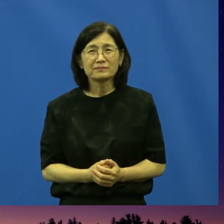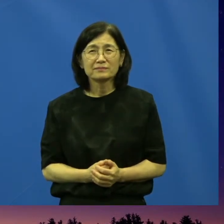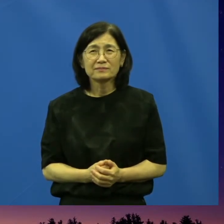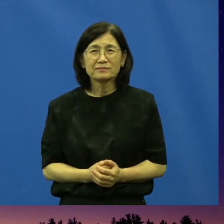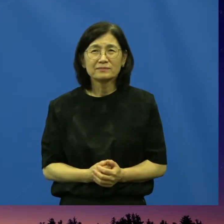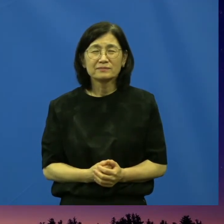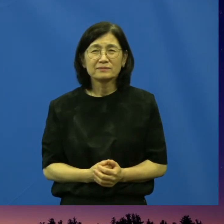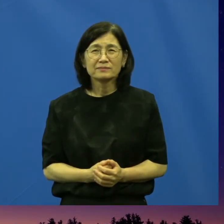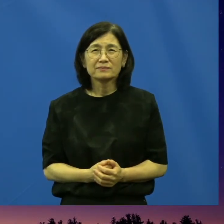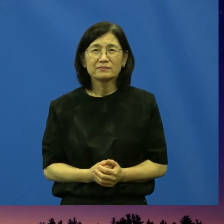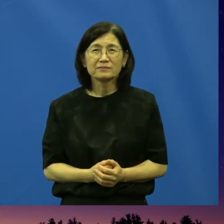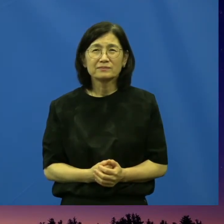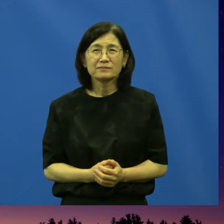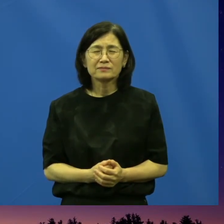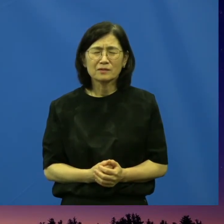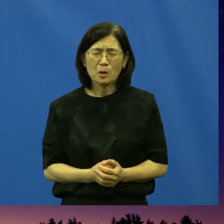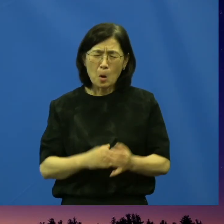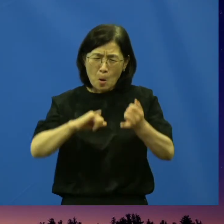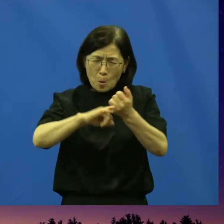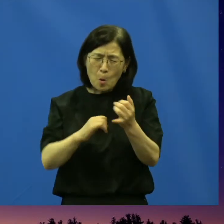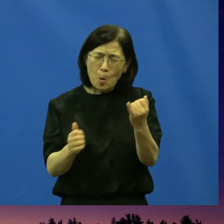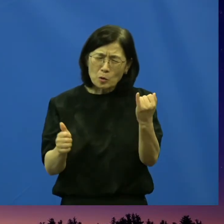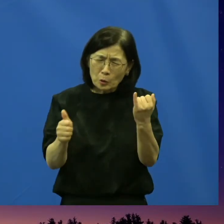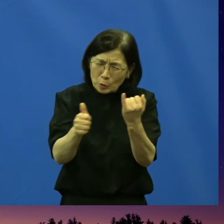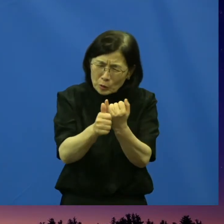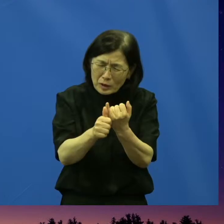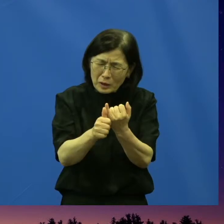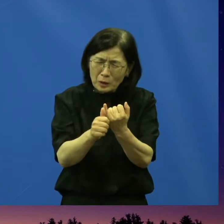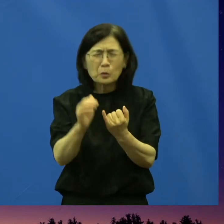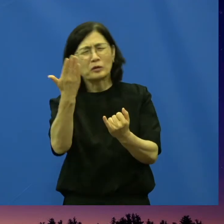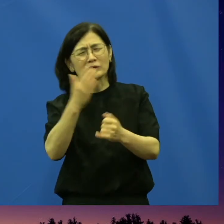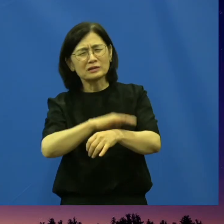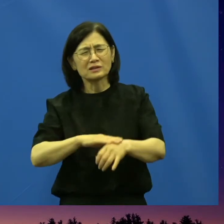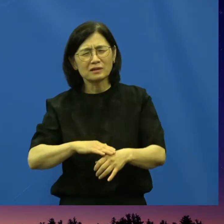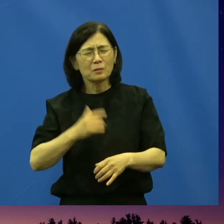꼭 해야 되느냐 모르겠어요. 나도 모르겠어요.